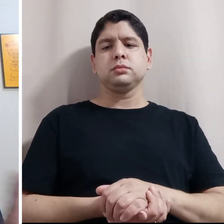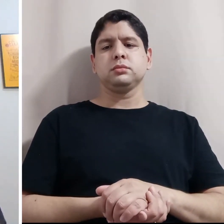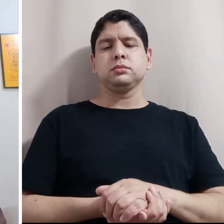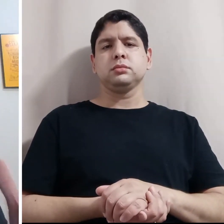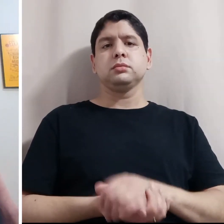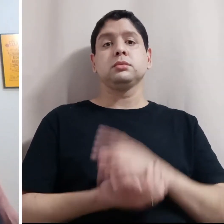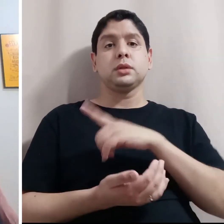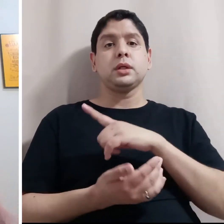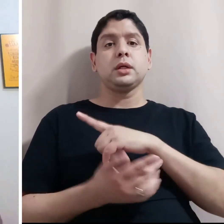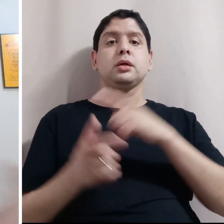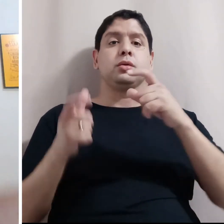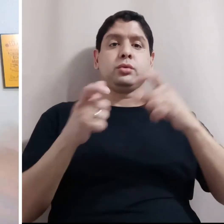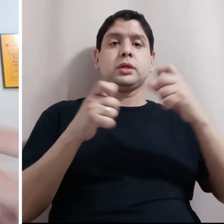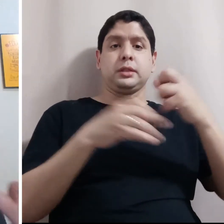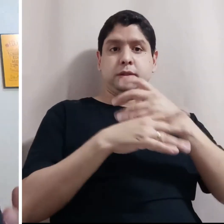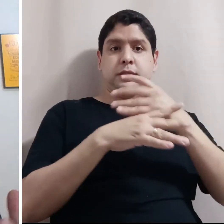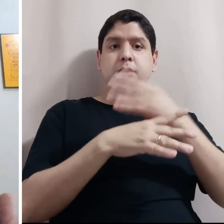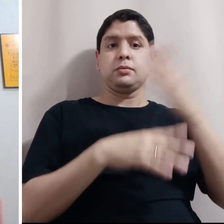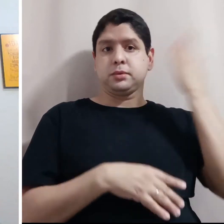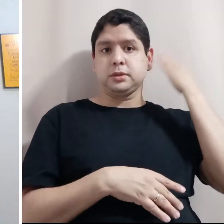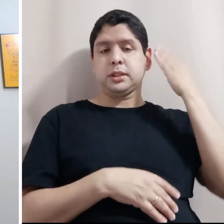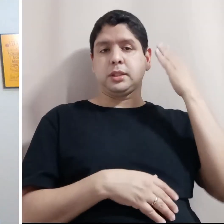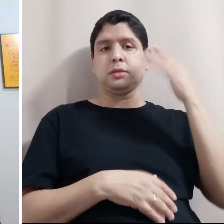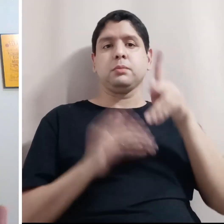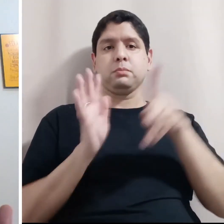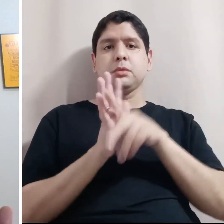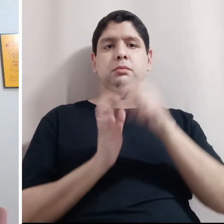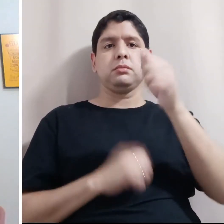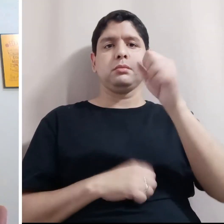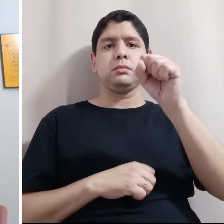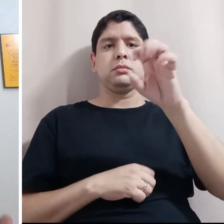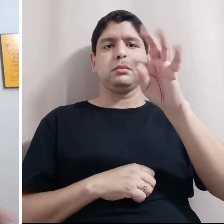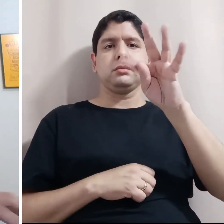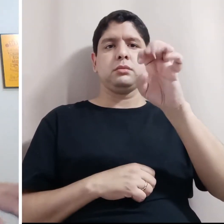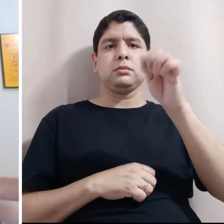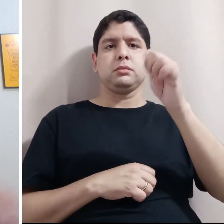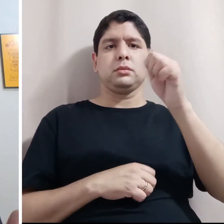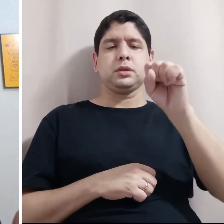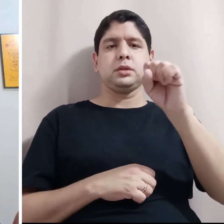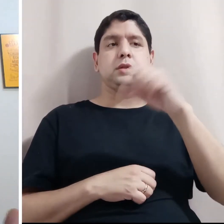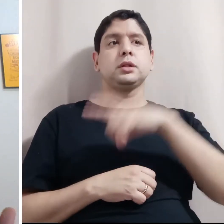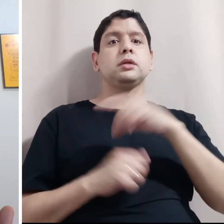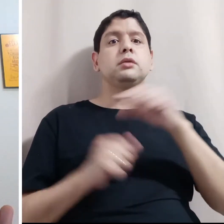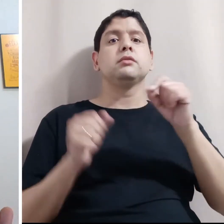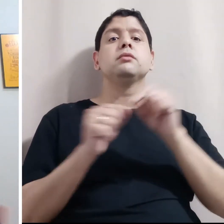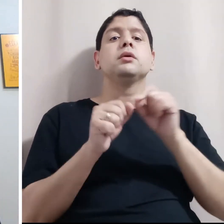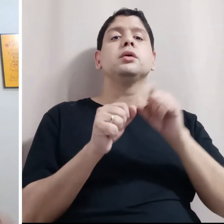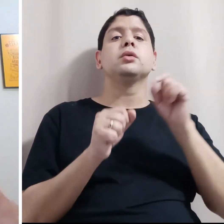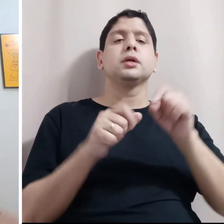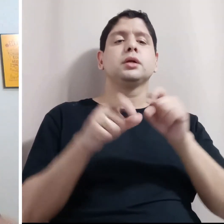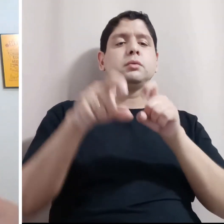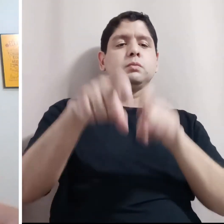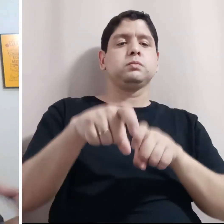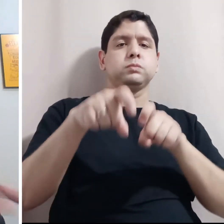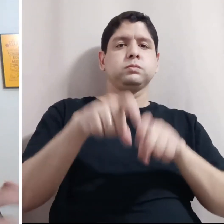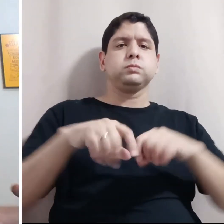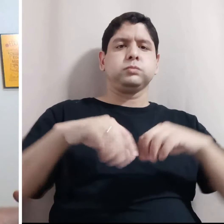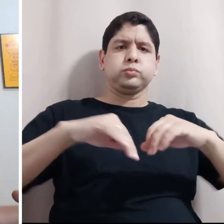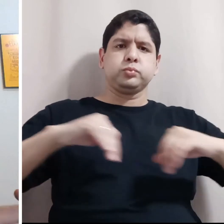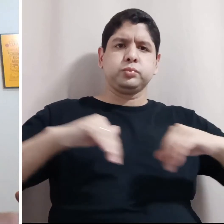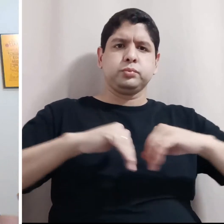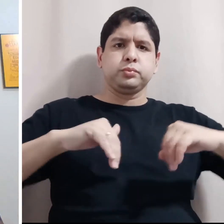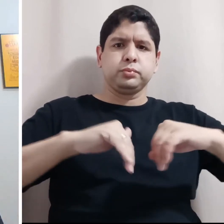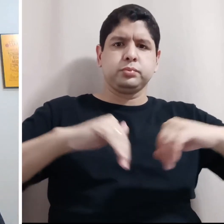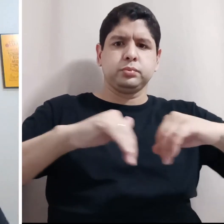de Tenochtitlan, né? Nos arredores da cidade, fora do centro da cidade, havia agricultura, né? Que era feita justamente